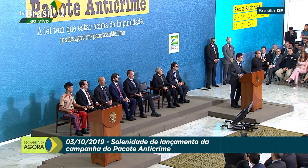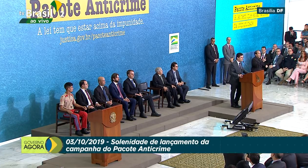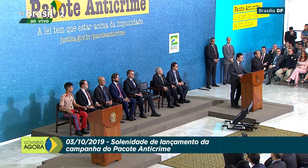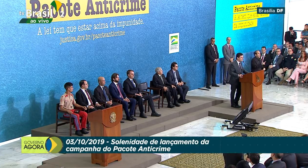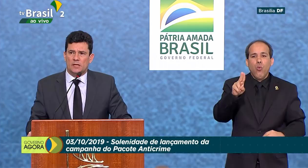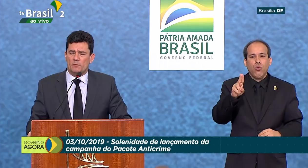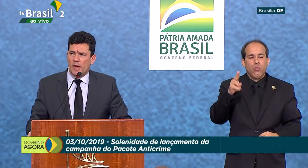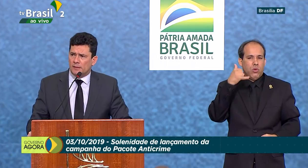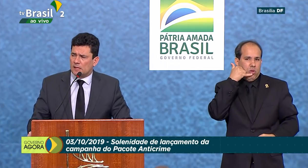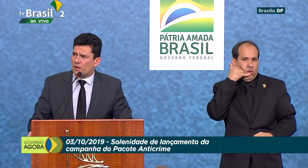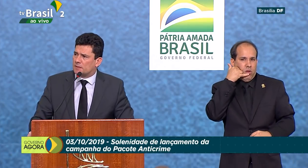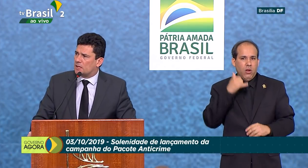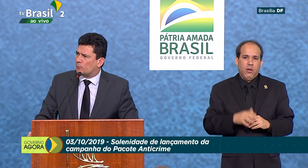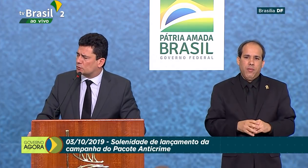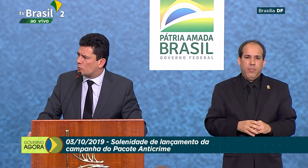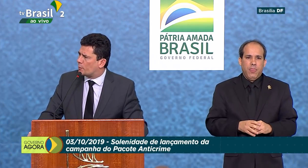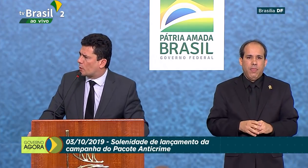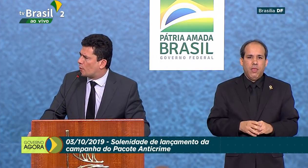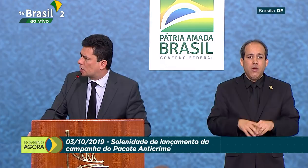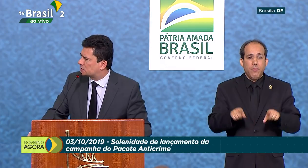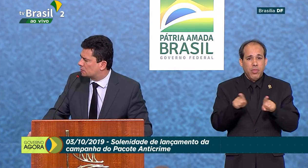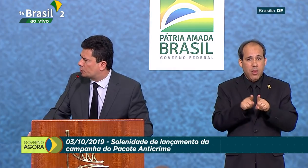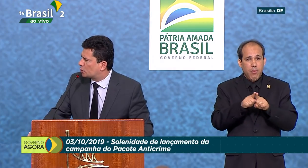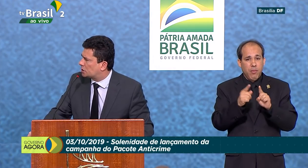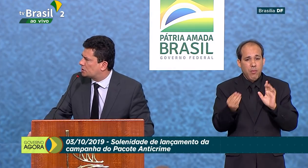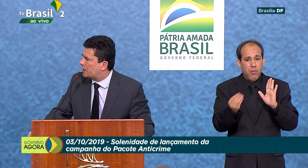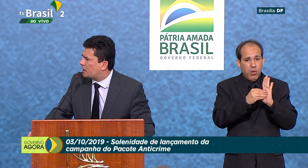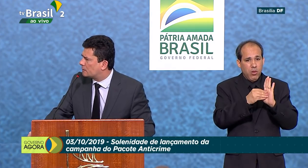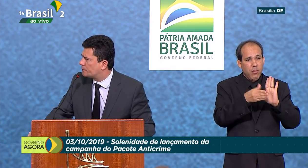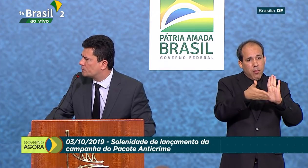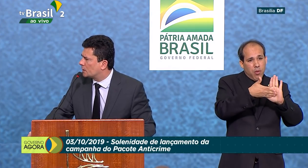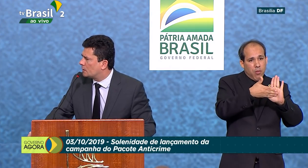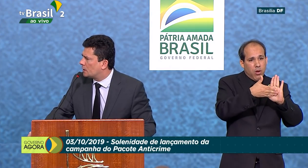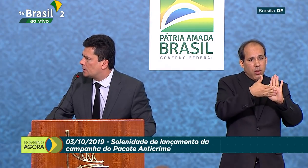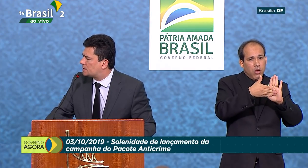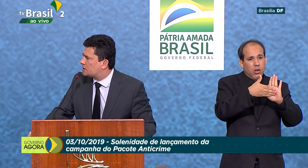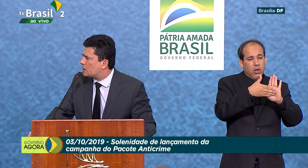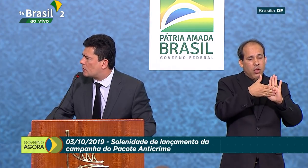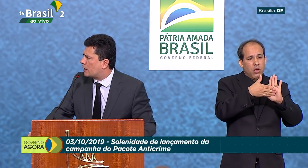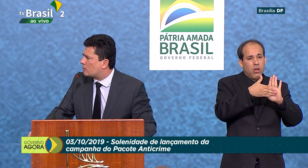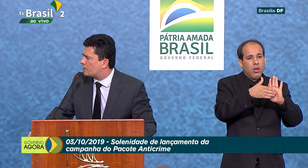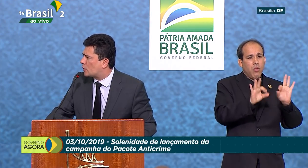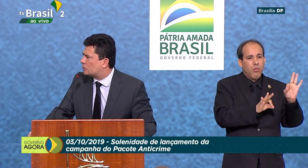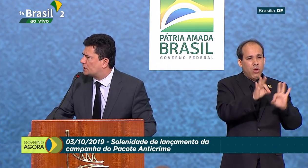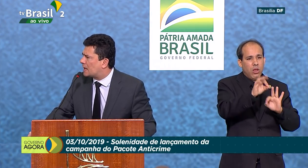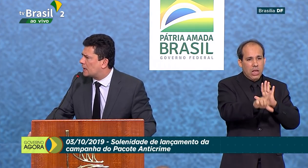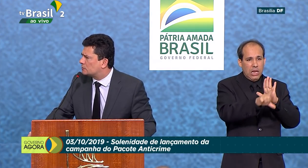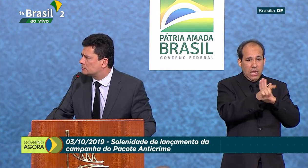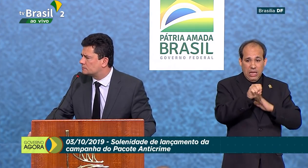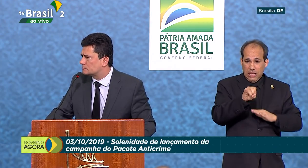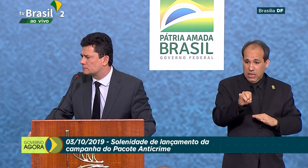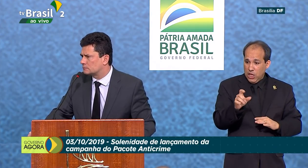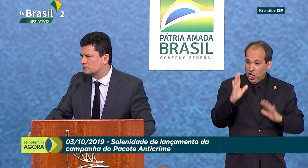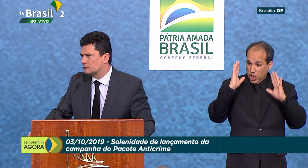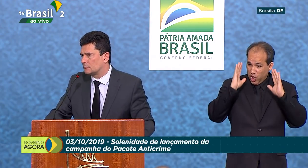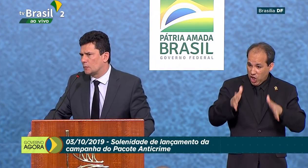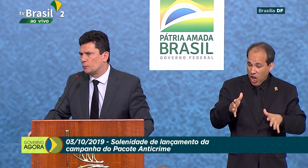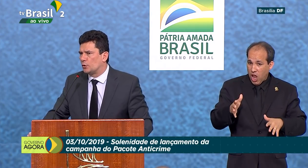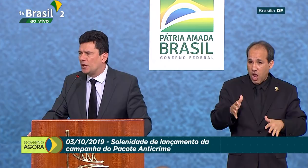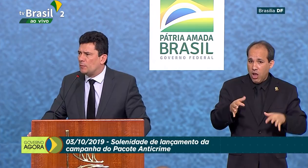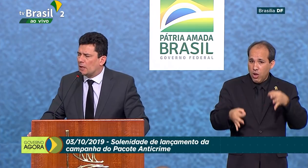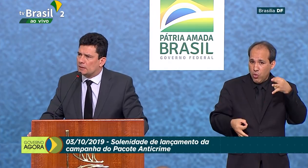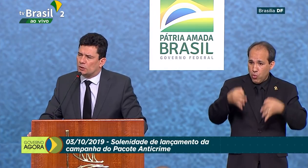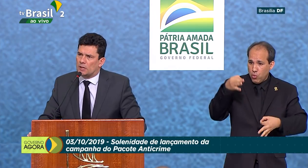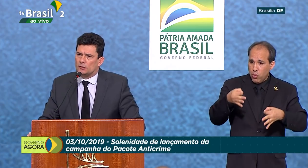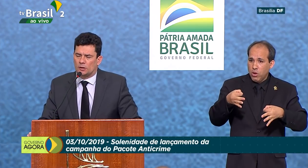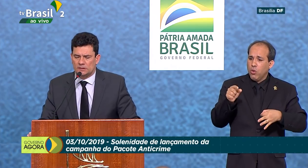celulares. Também estabelecemos como proposta no projeto de lei que, se alguém for condenado